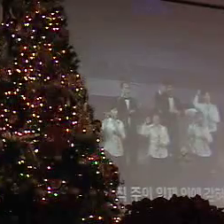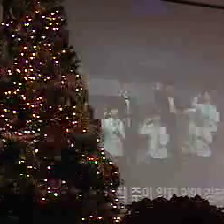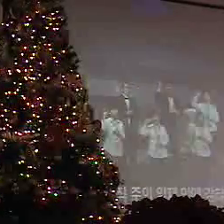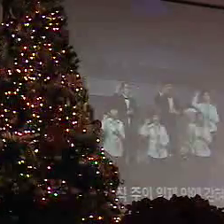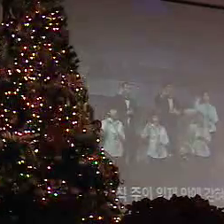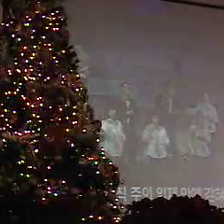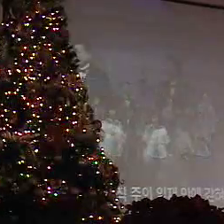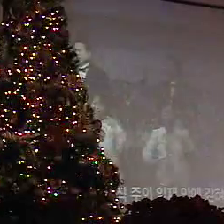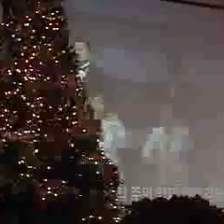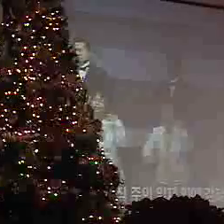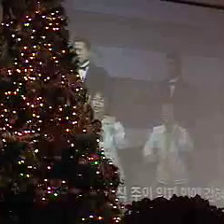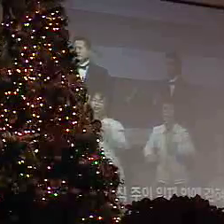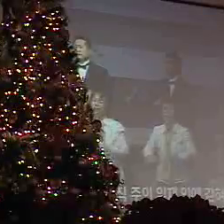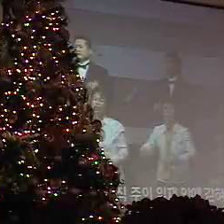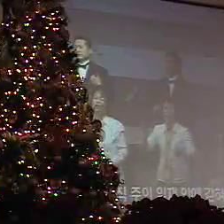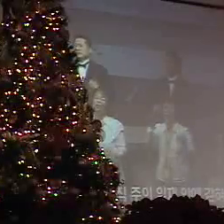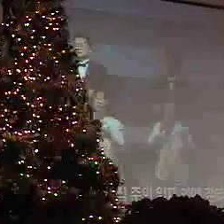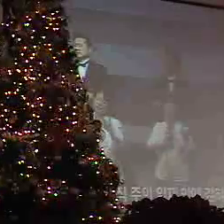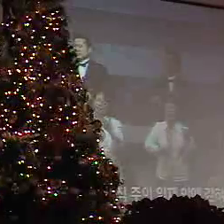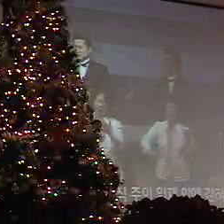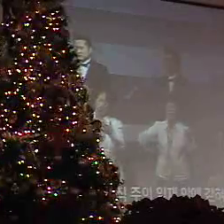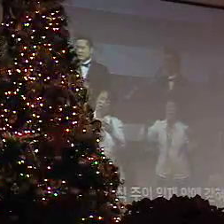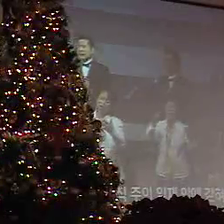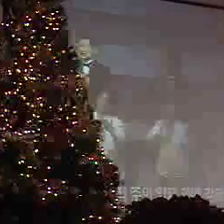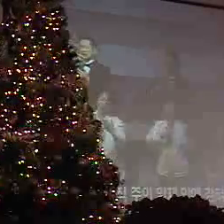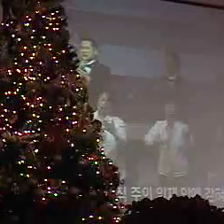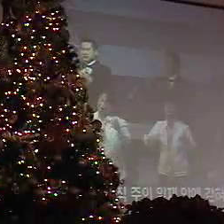내 영 기뻐